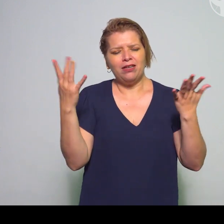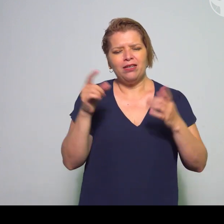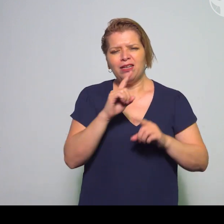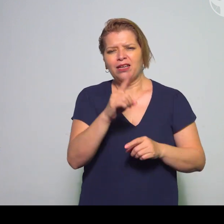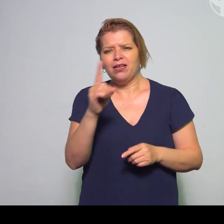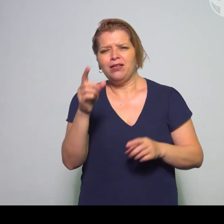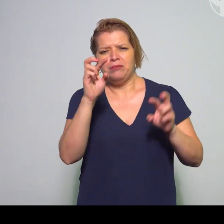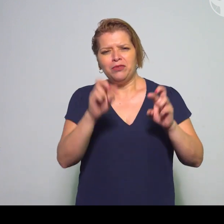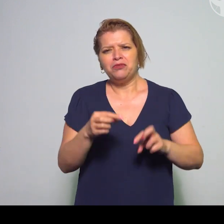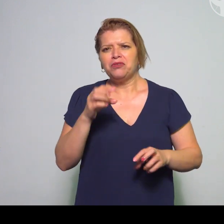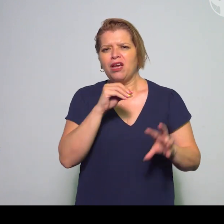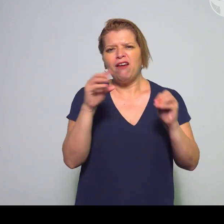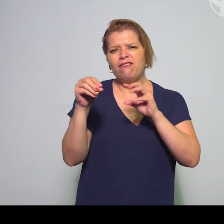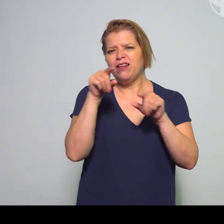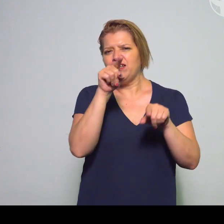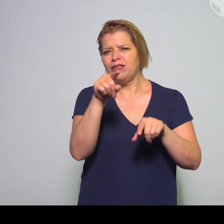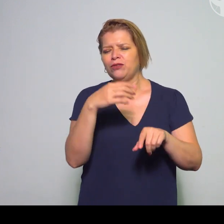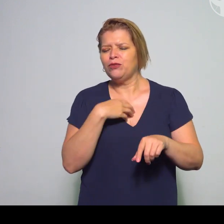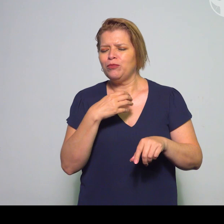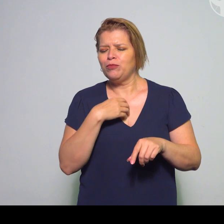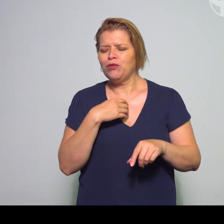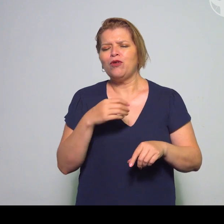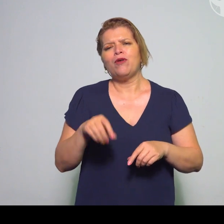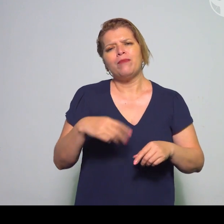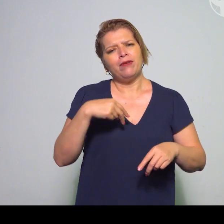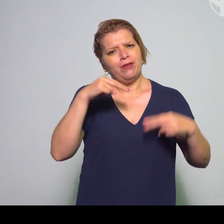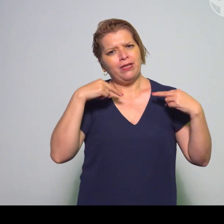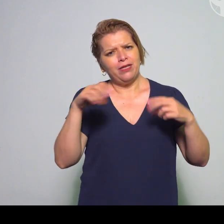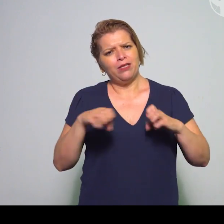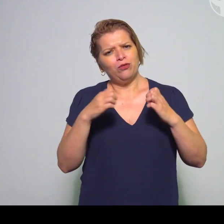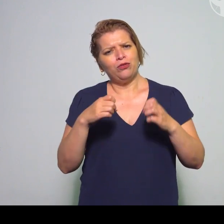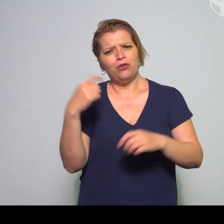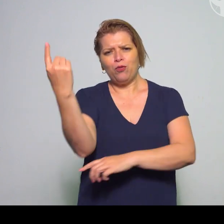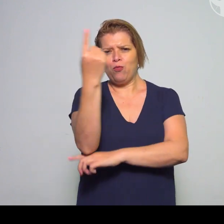etiquetaron a nivel individual o quizás a nivel de tu familia.